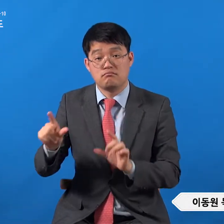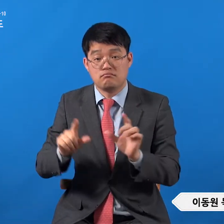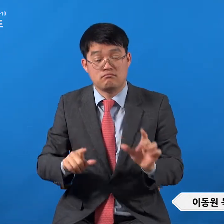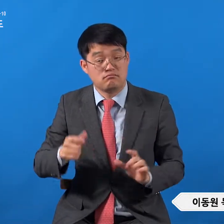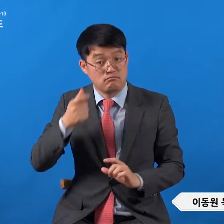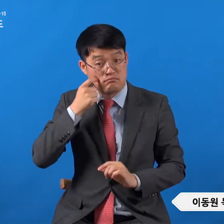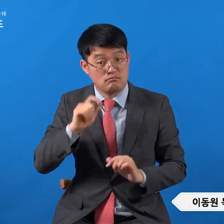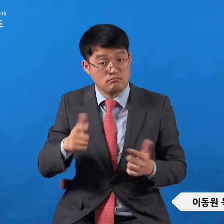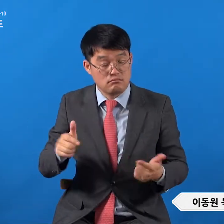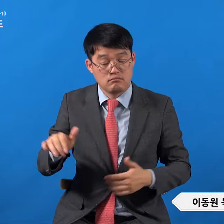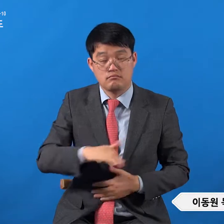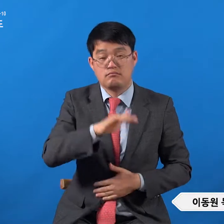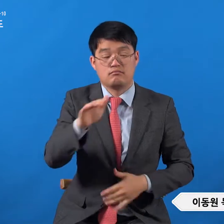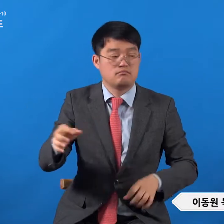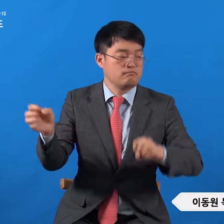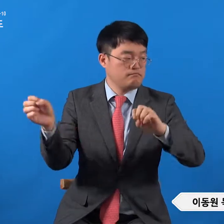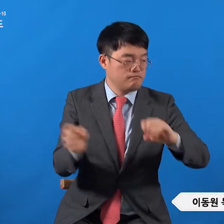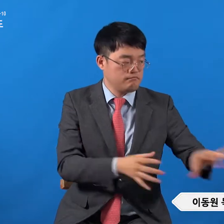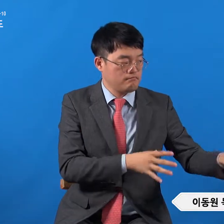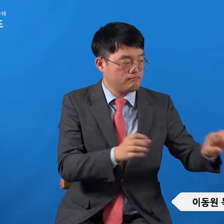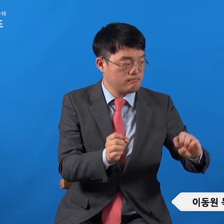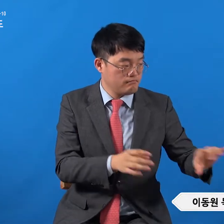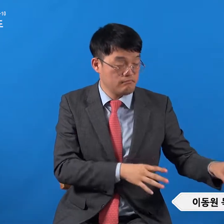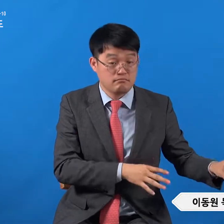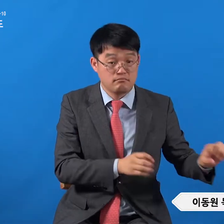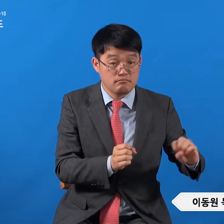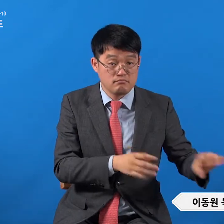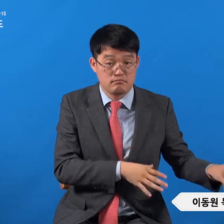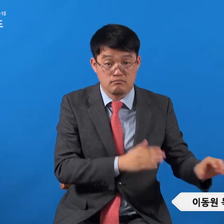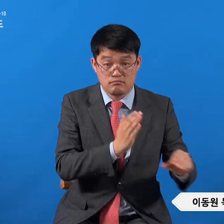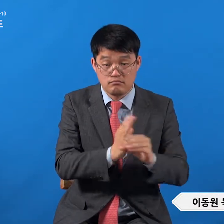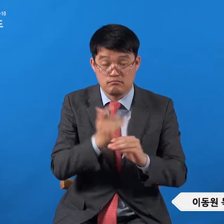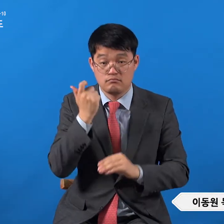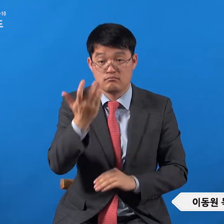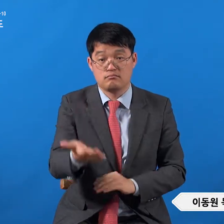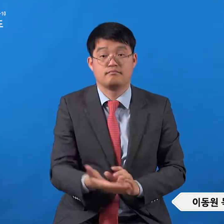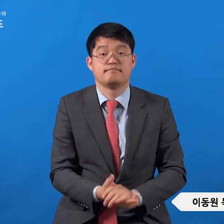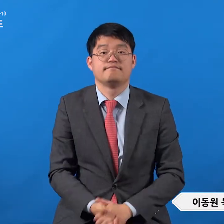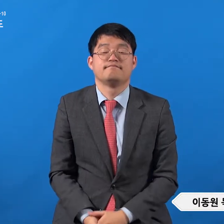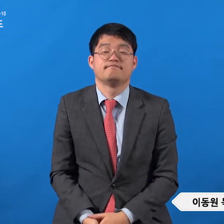있는 거 아니에요? 우리는 버려야 할 것을 버리고 있을까요?